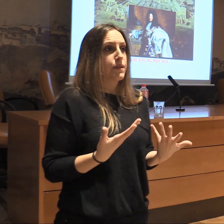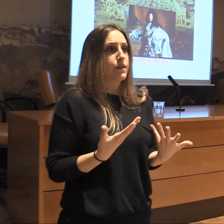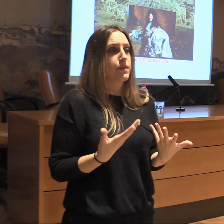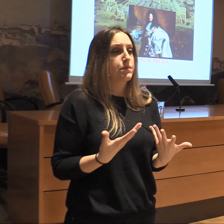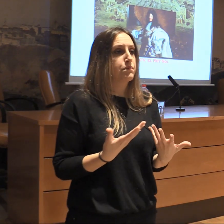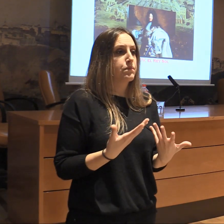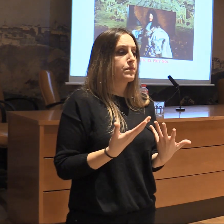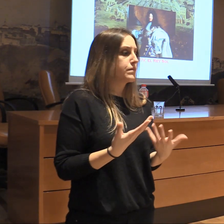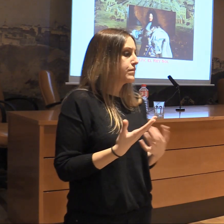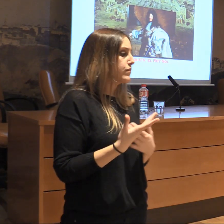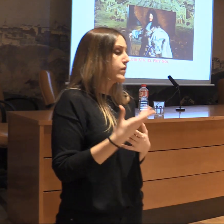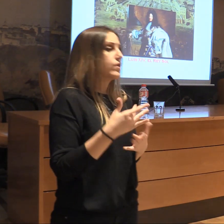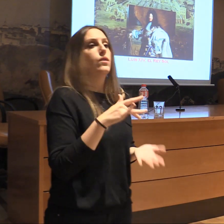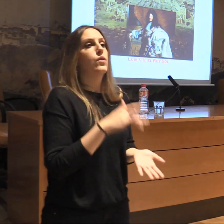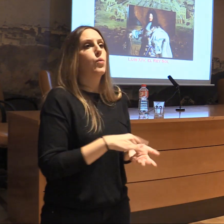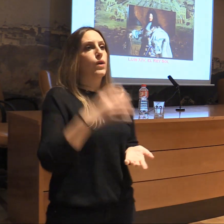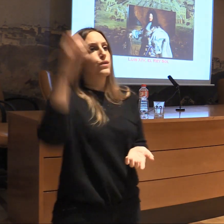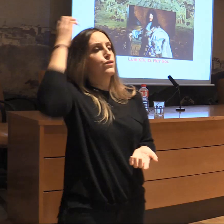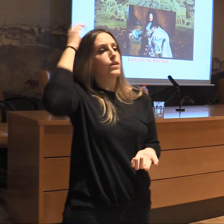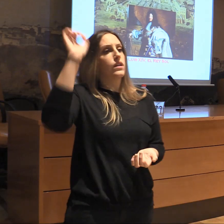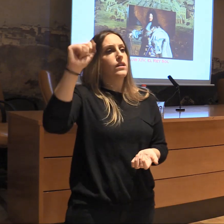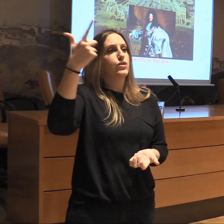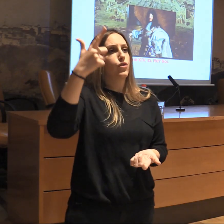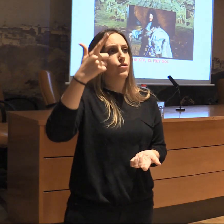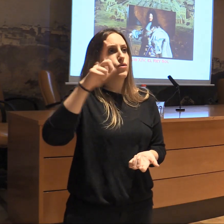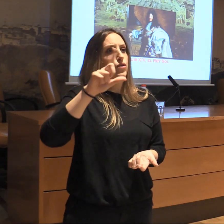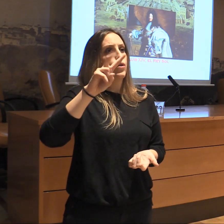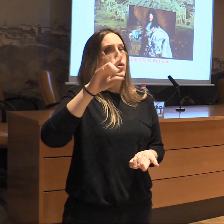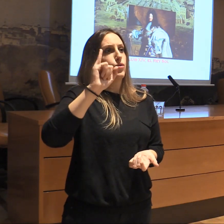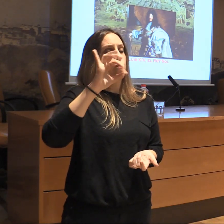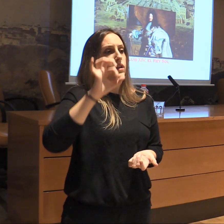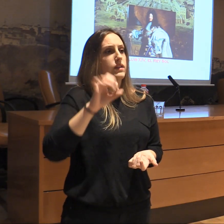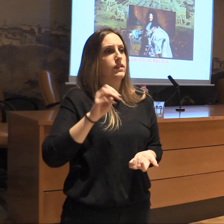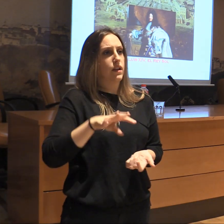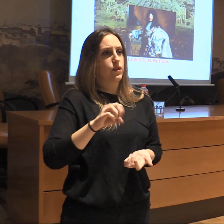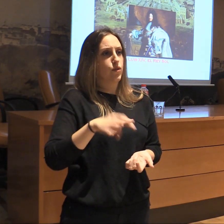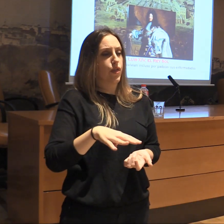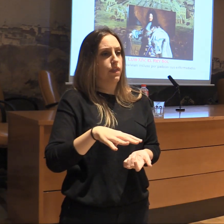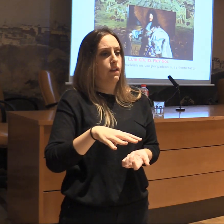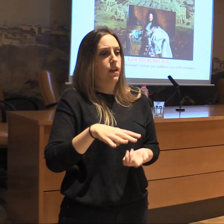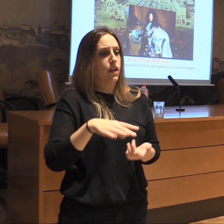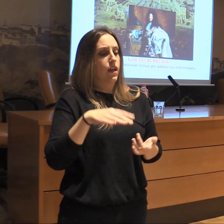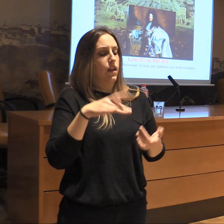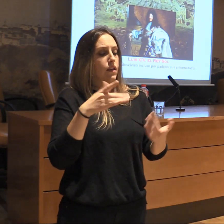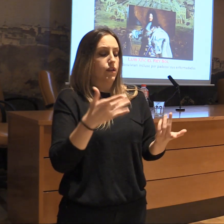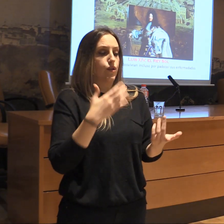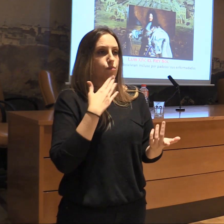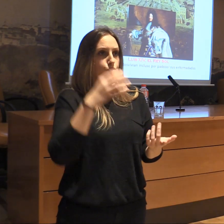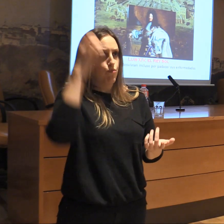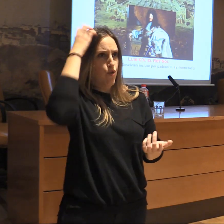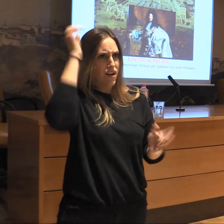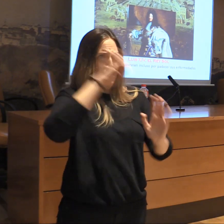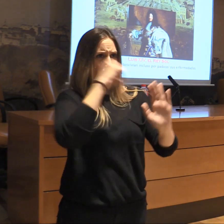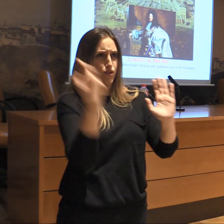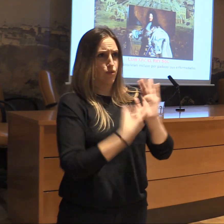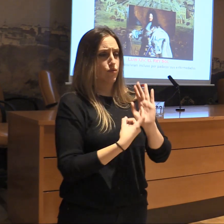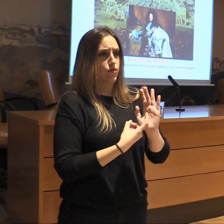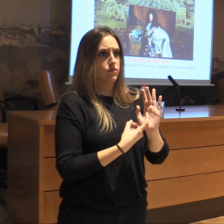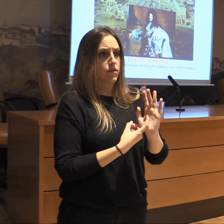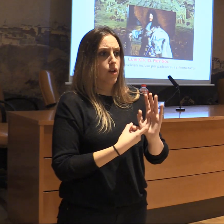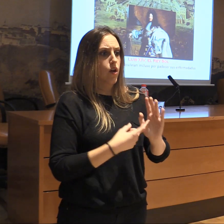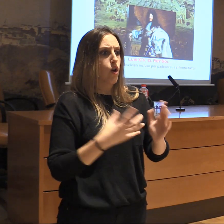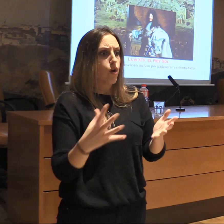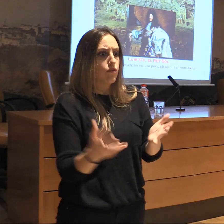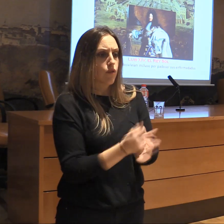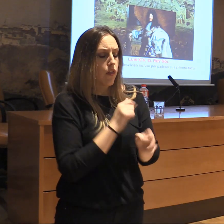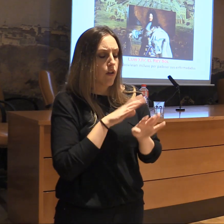cuando el rey Sol, Luis XIV, ejerce como un monarca absoluto. Hasta tal punto era admirado por